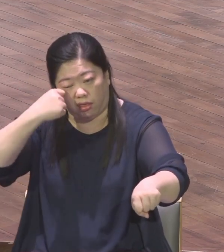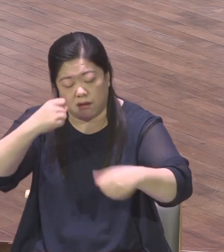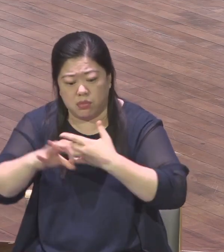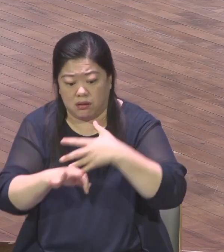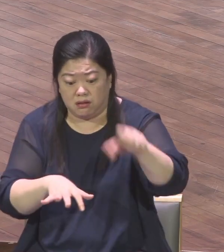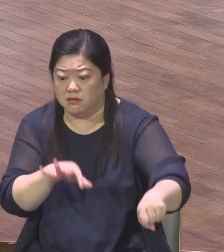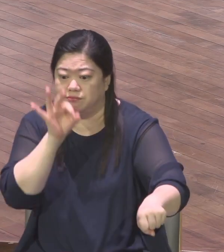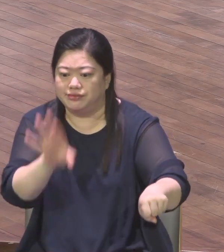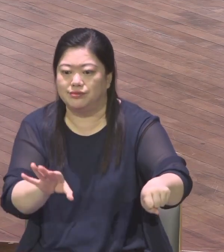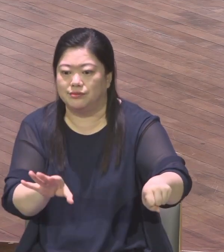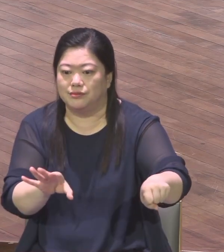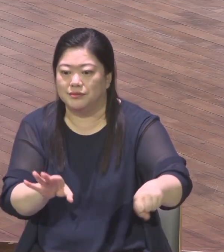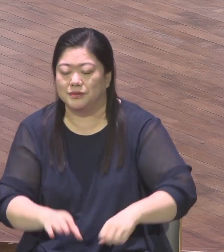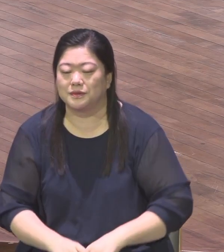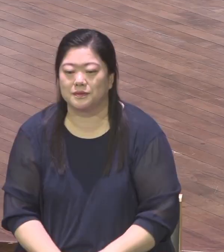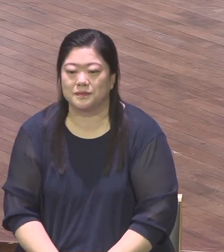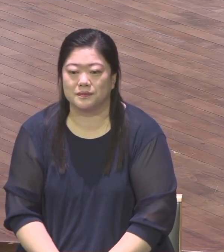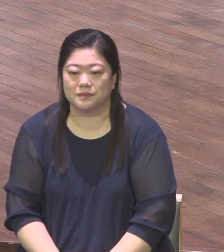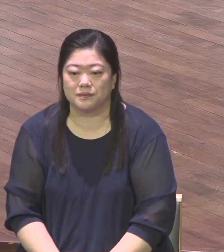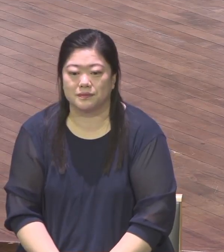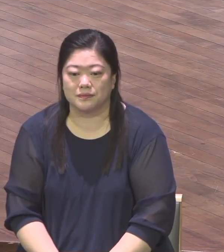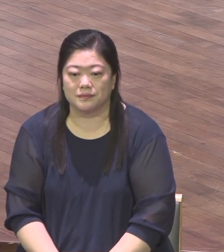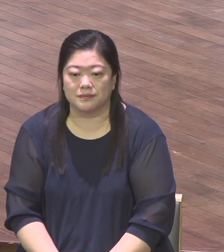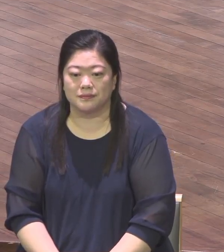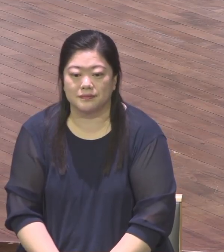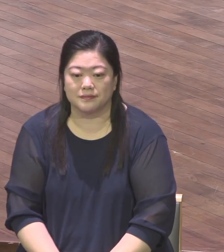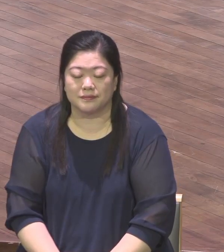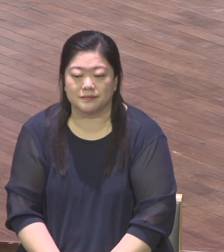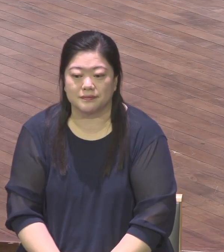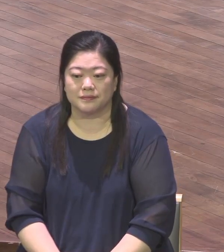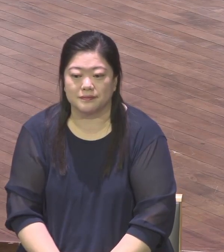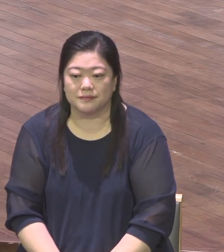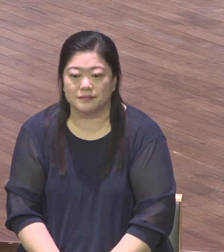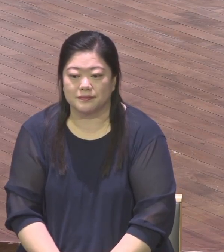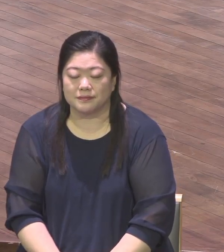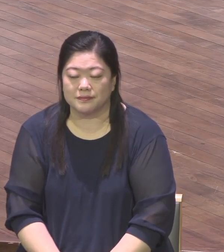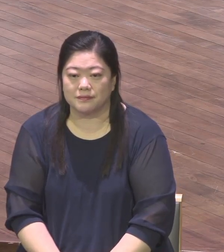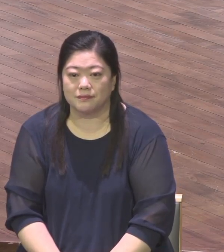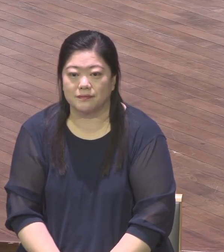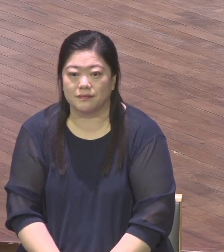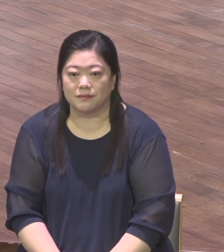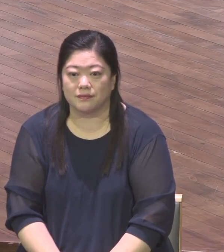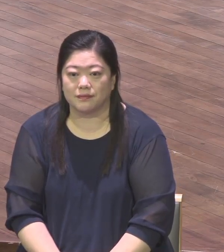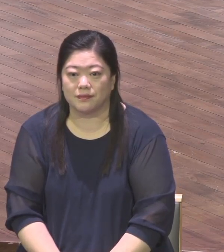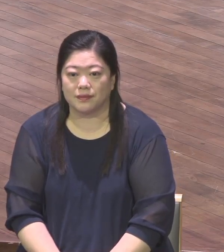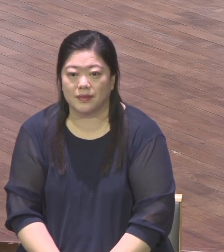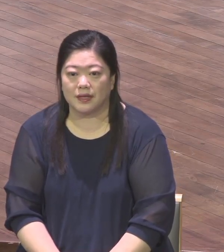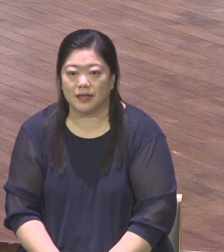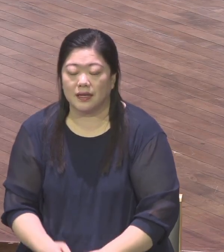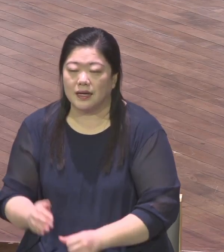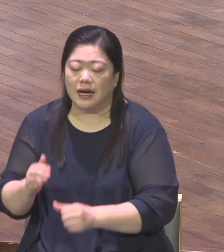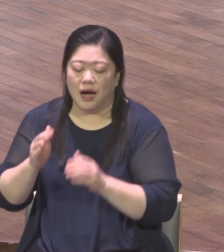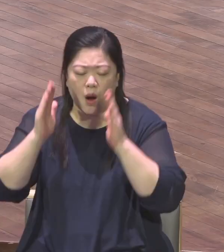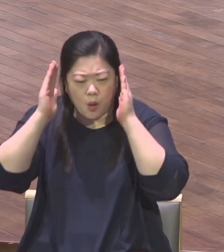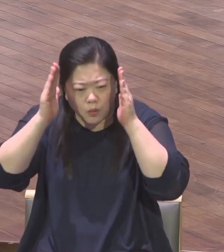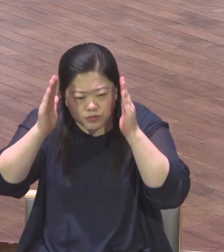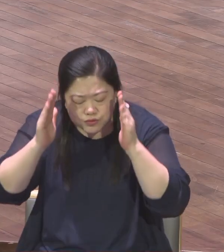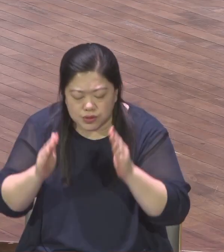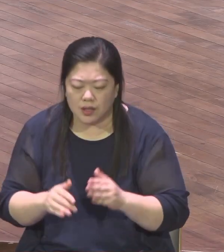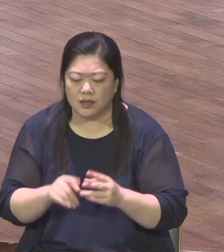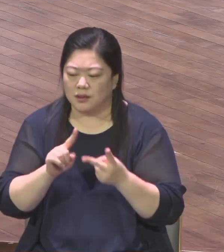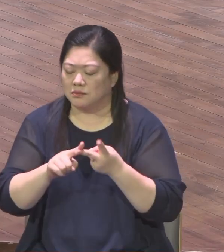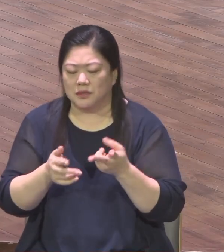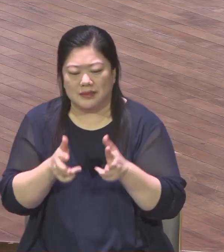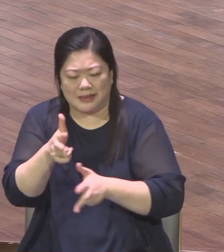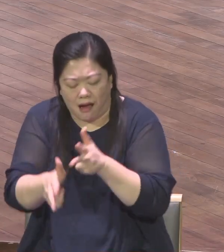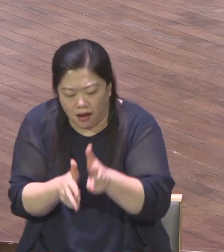눈을 가졌다. 눈 가진 사람들, 이 사이의 땅, 산업의 땅, 학업의 땅,